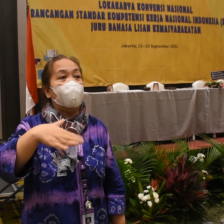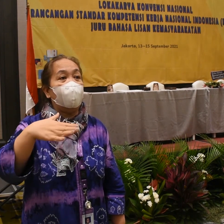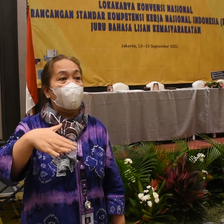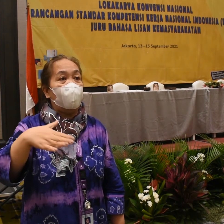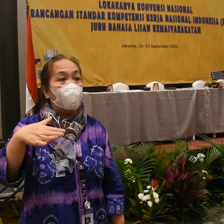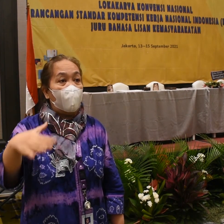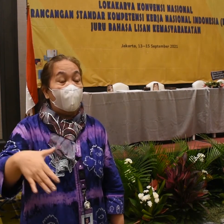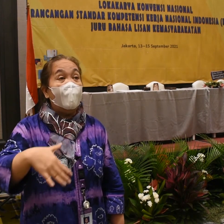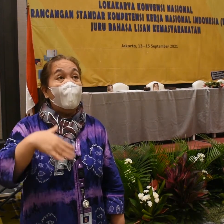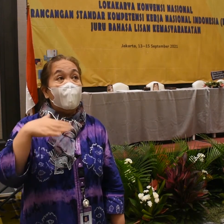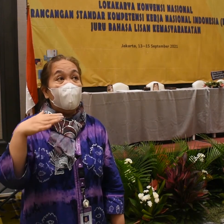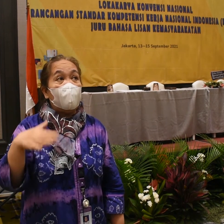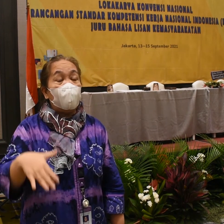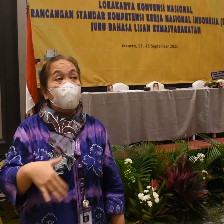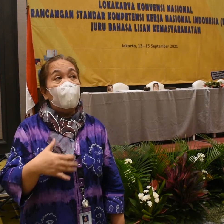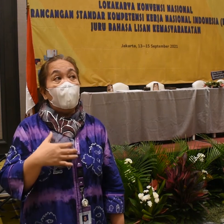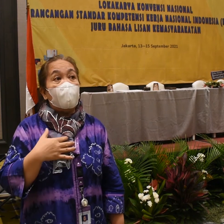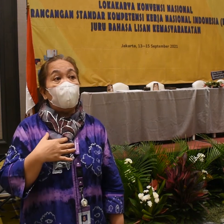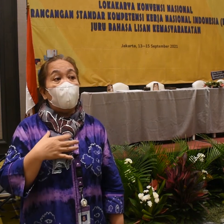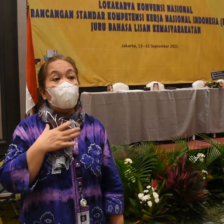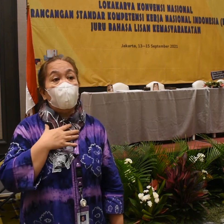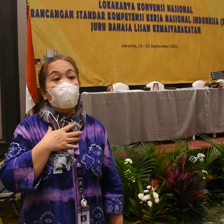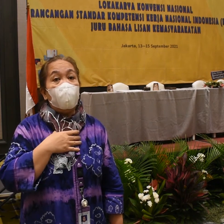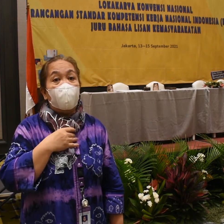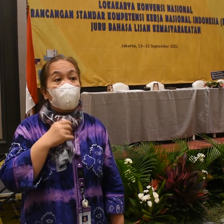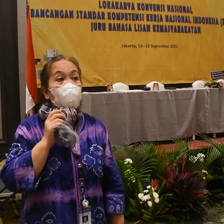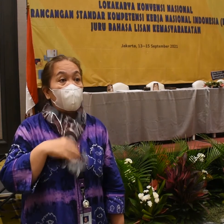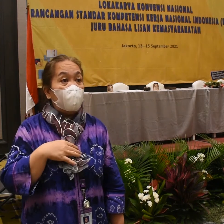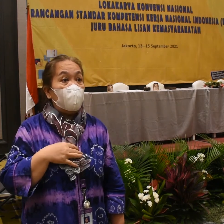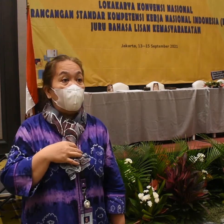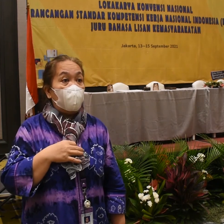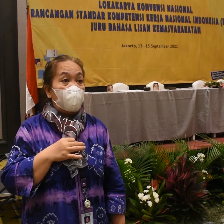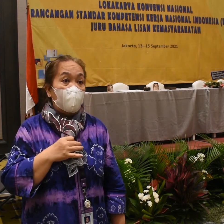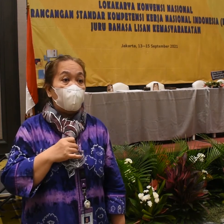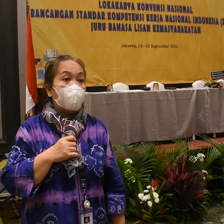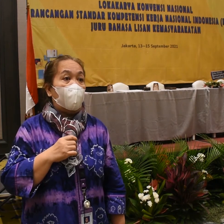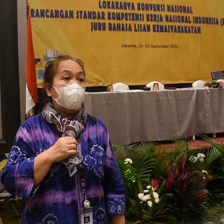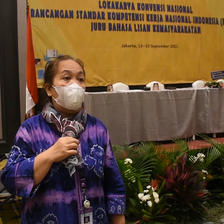kerja nasional. Dan itu tentunya untuk dunia industri di Indonesia itu sangat-sangat